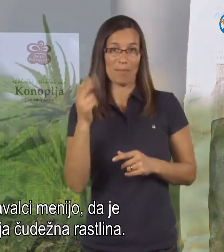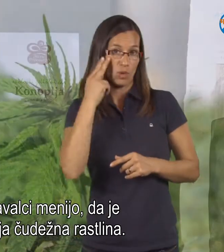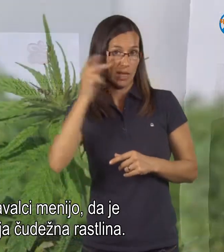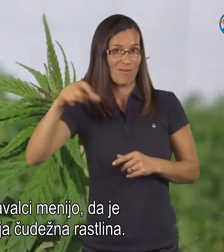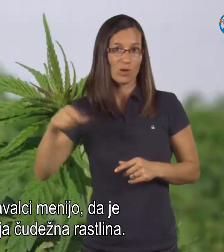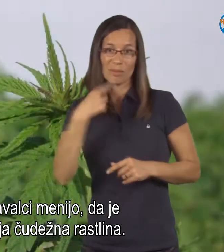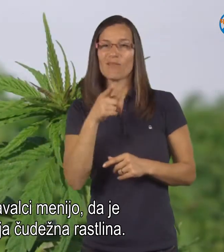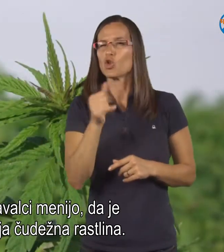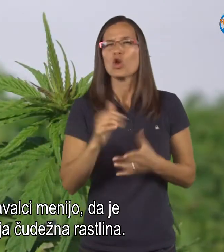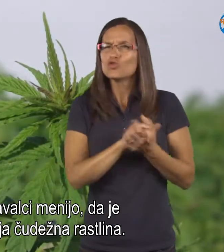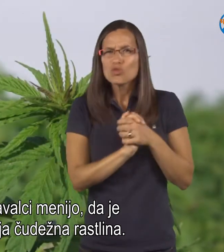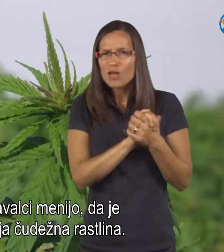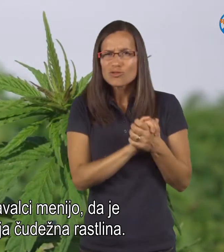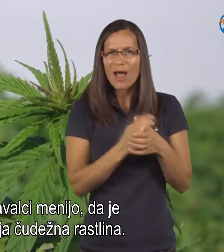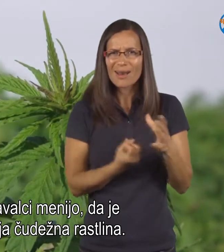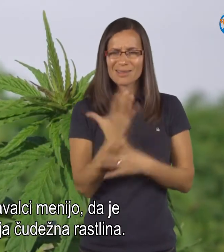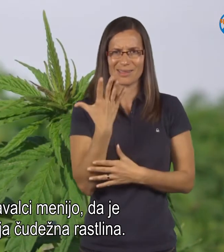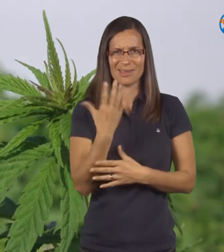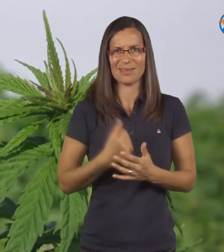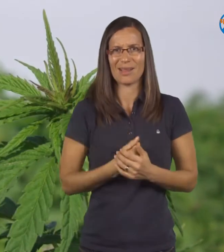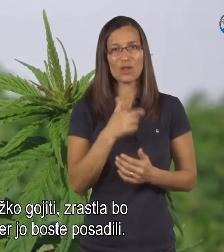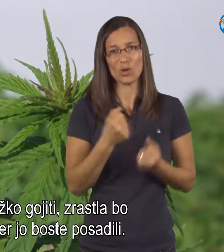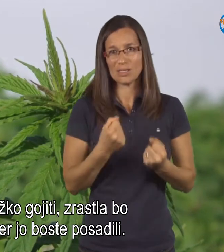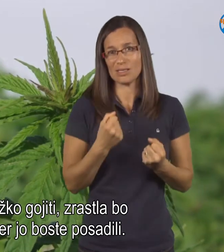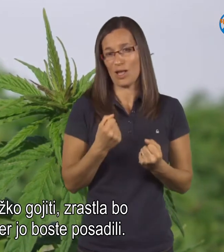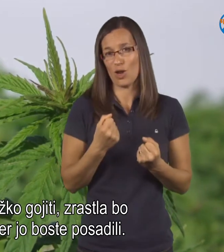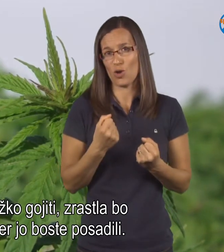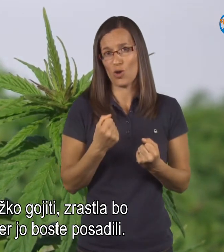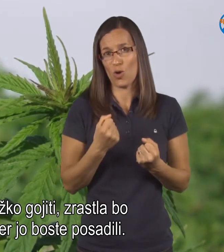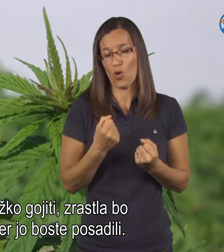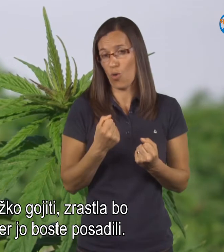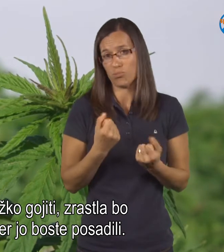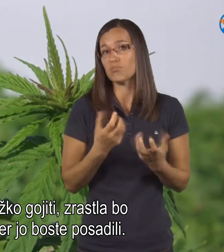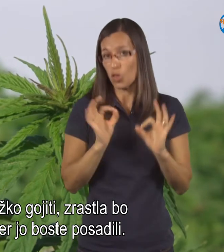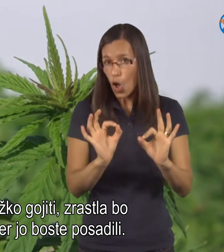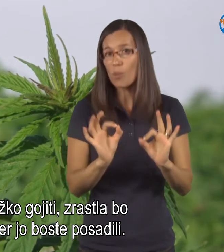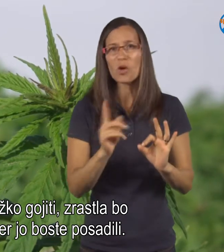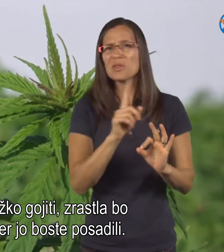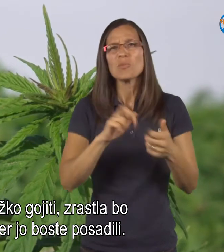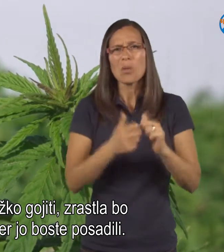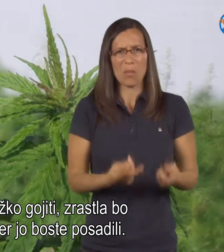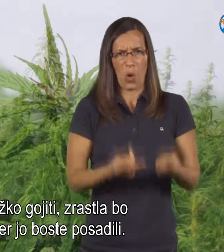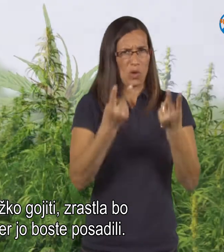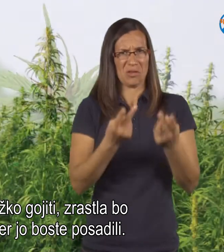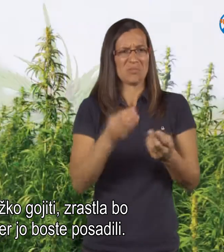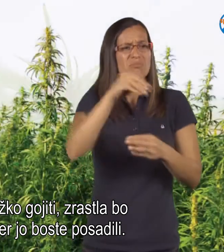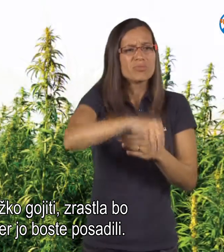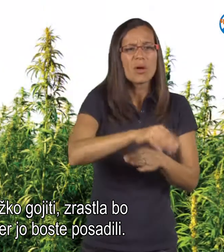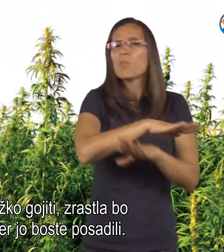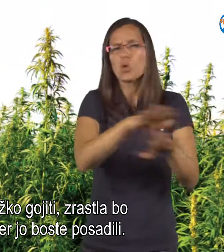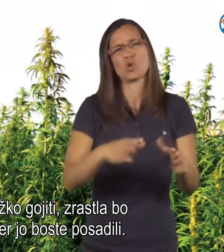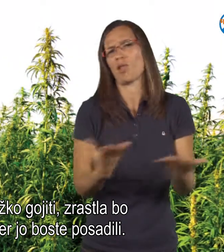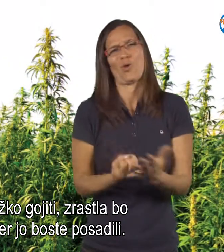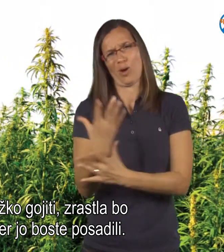Konoplja, poznavalci pravijo, da je to čudežna rastlina, je zelo v redu, ker ni problem gojiti. Konoplja